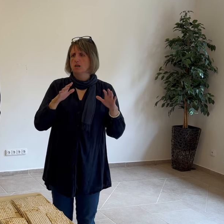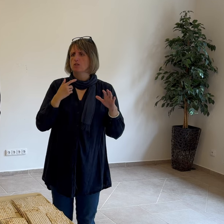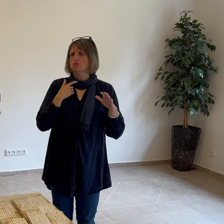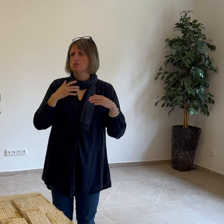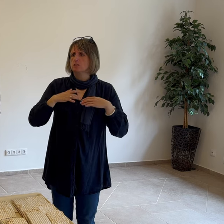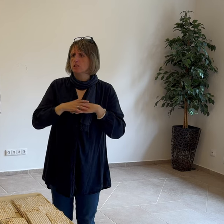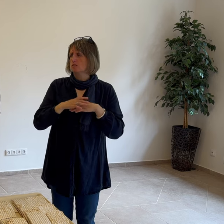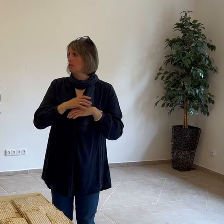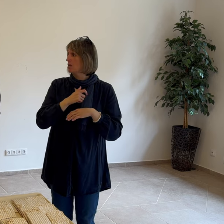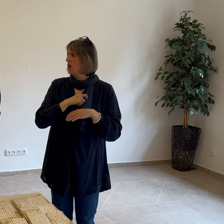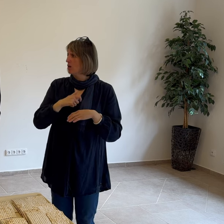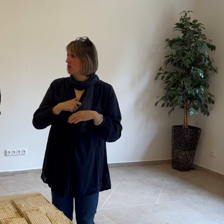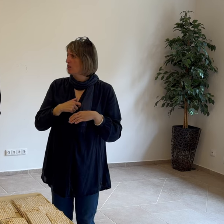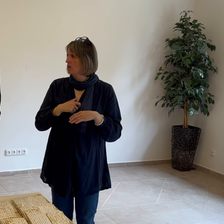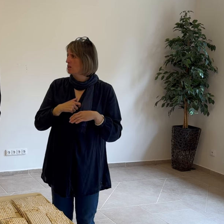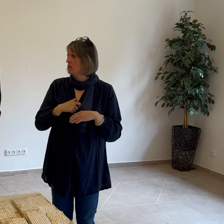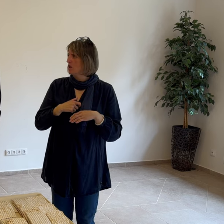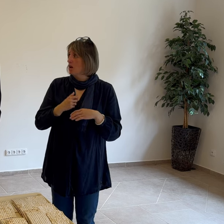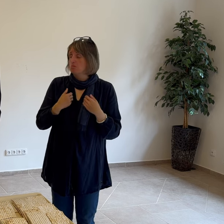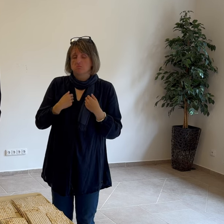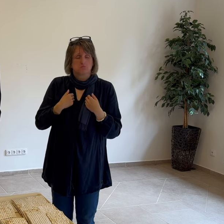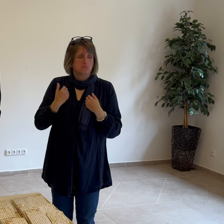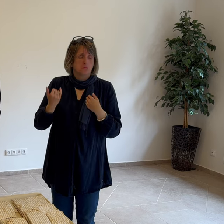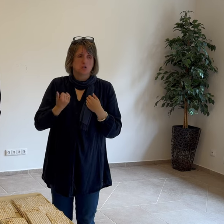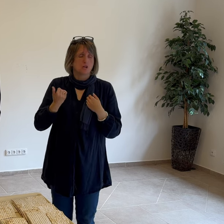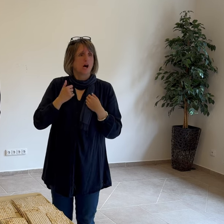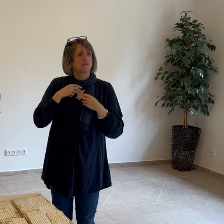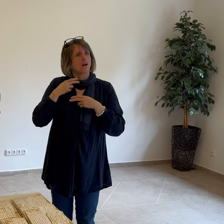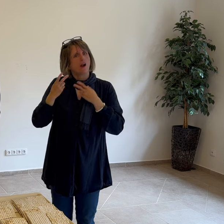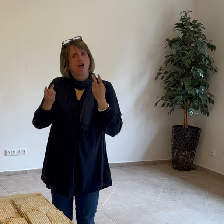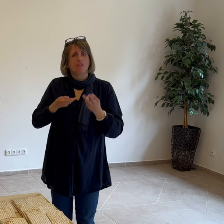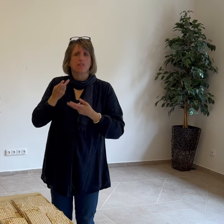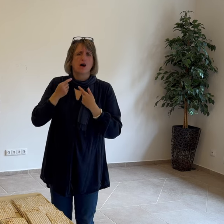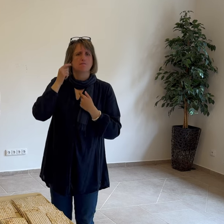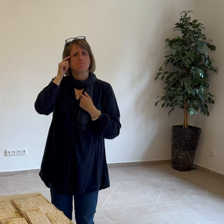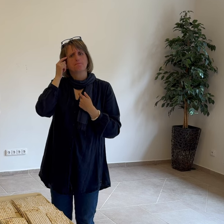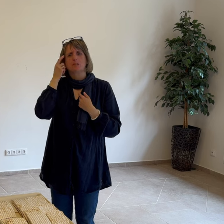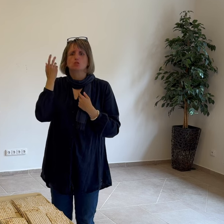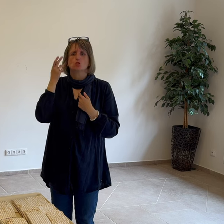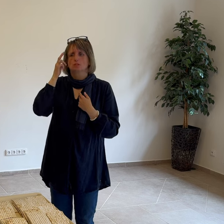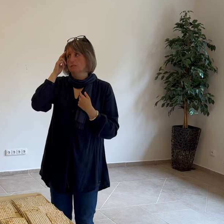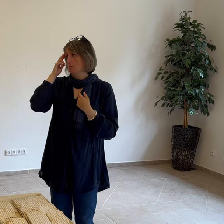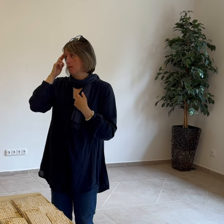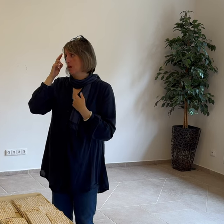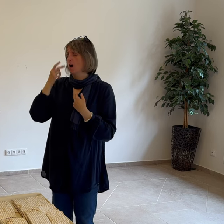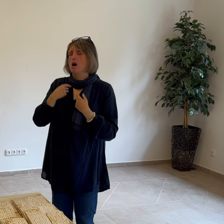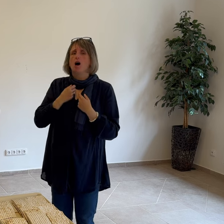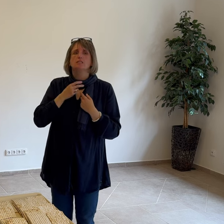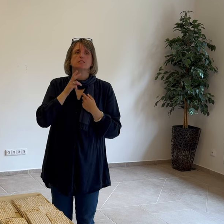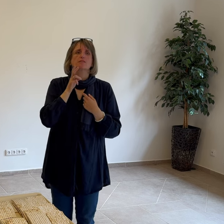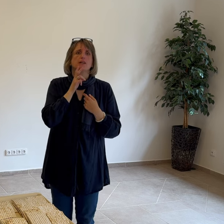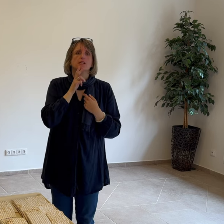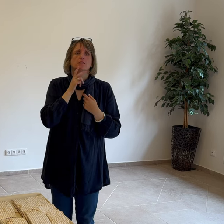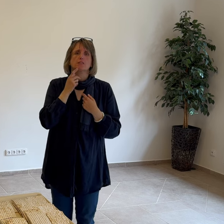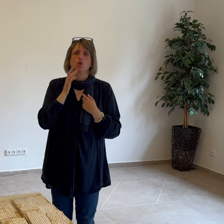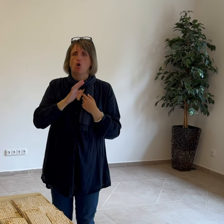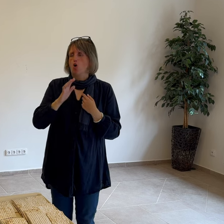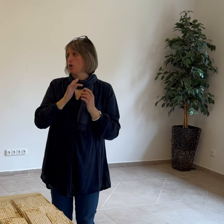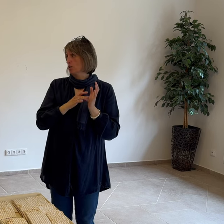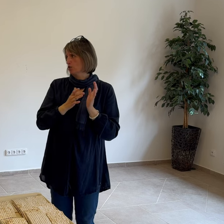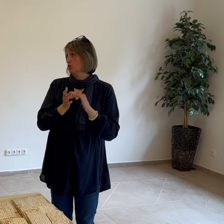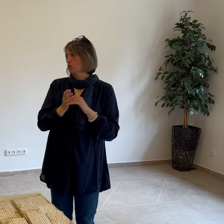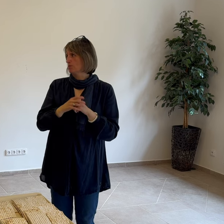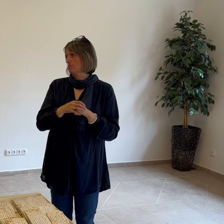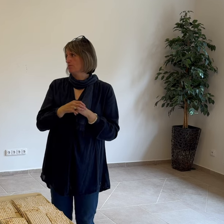chápu Nedokážu to říci Možná jste to sami prožili vy dáváte někomu svědectví o Kristu a chybí vám